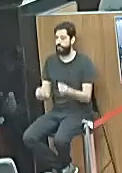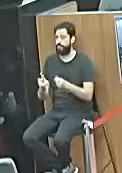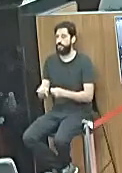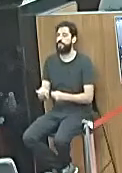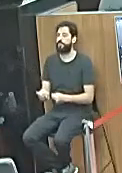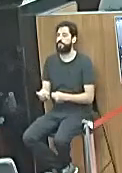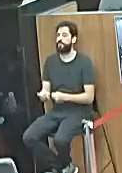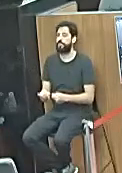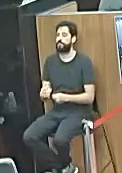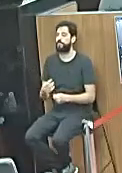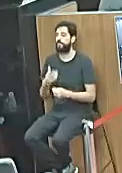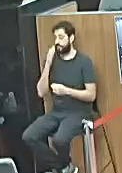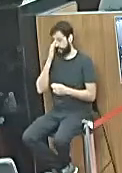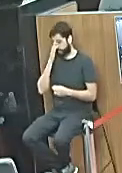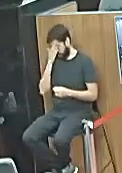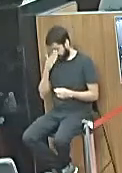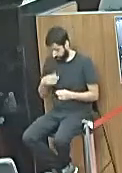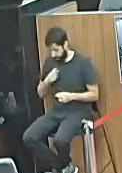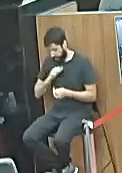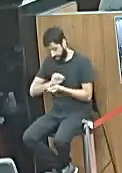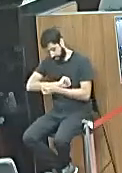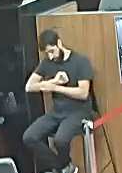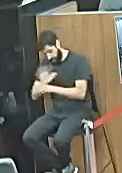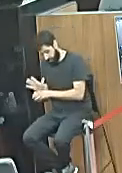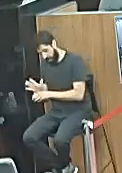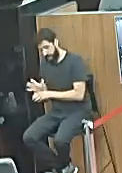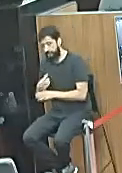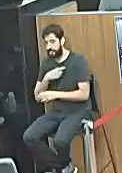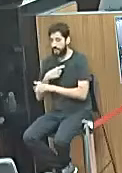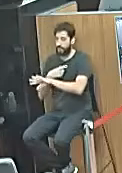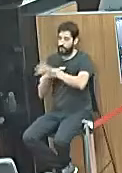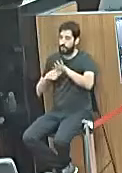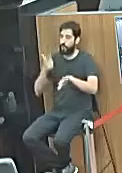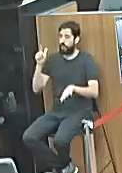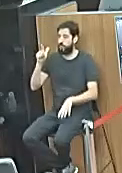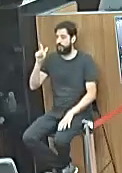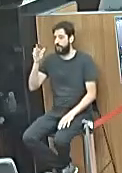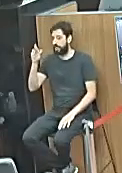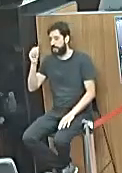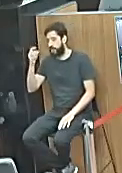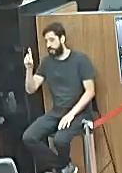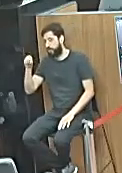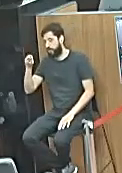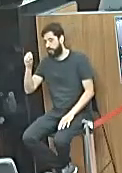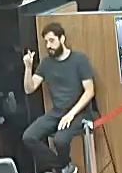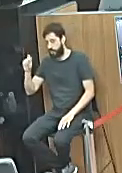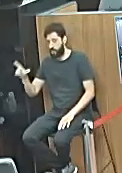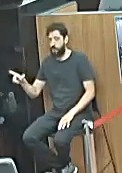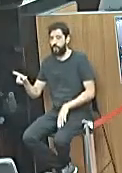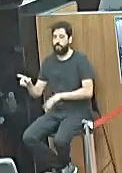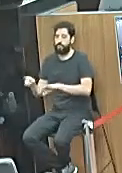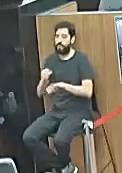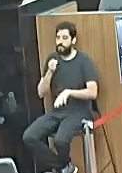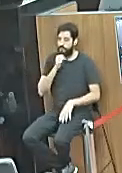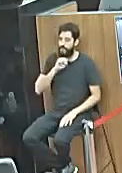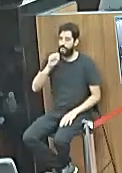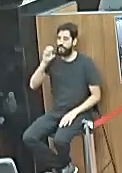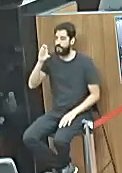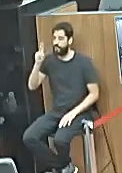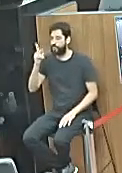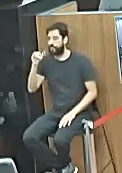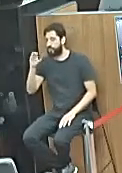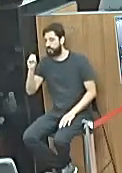que a sede em montes claros laghi da pec e grão mogol que é um presente no norte de minas o velho chico onde está localizado